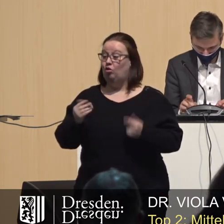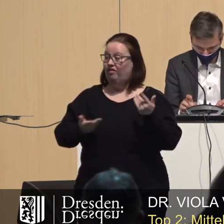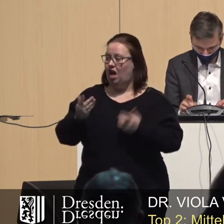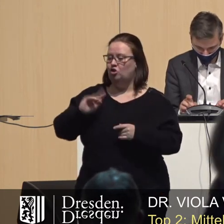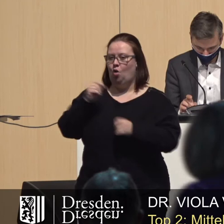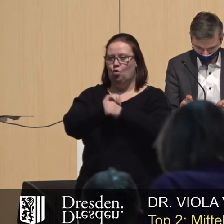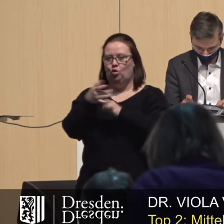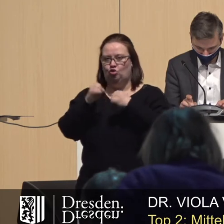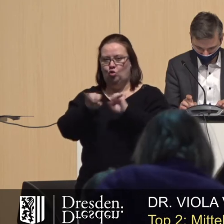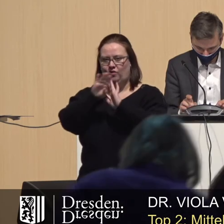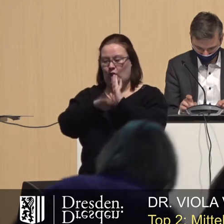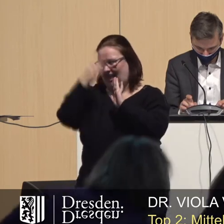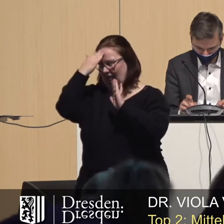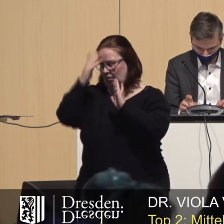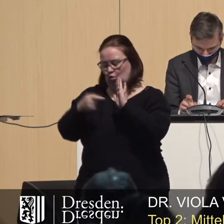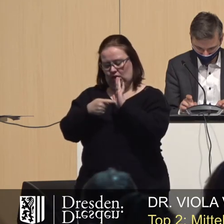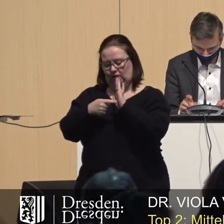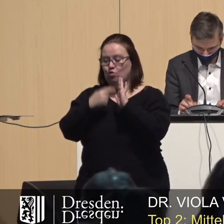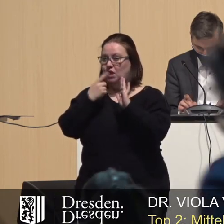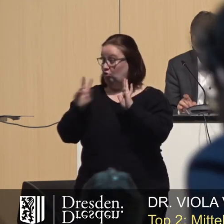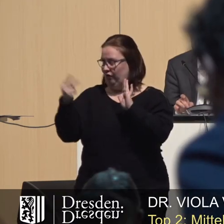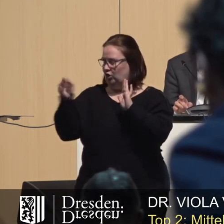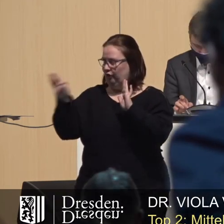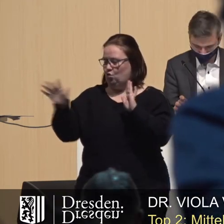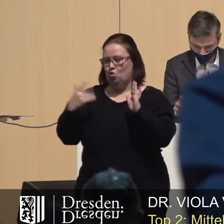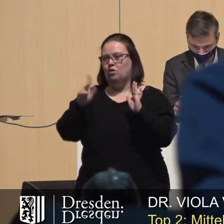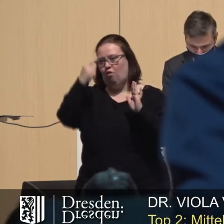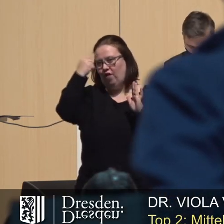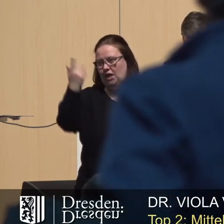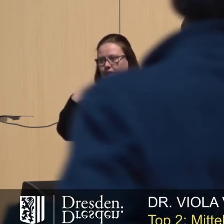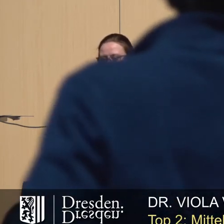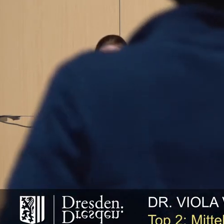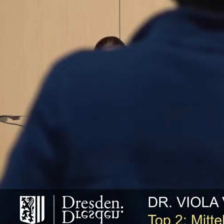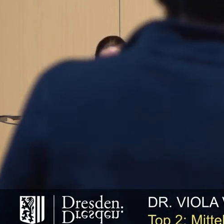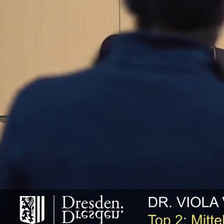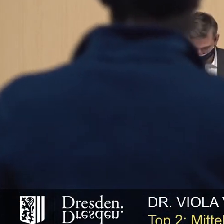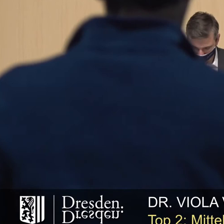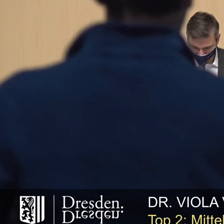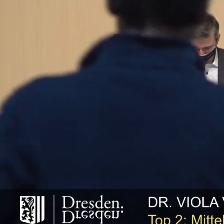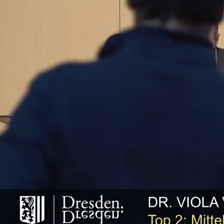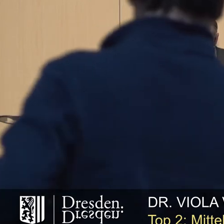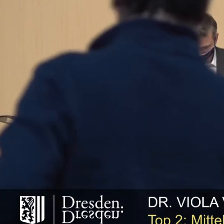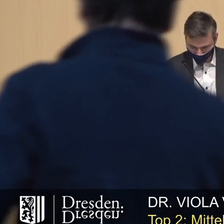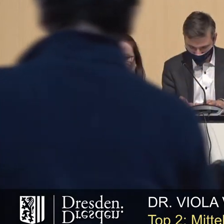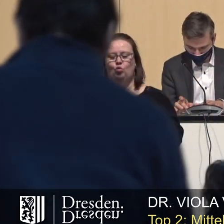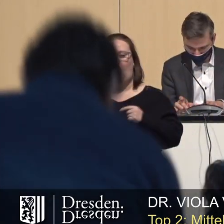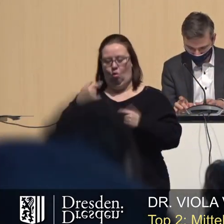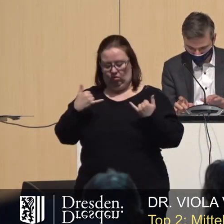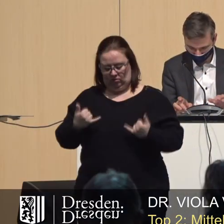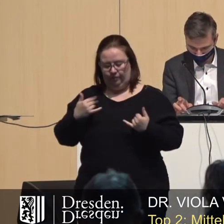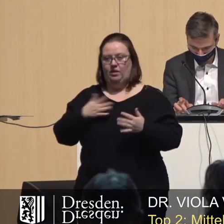die Corona-Schutzverordnung kennen, die Ihnen so wichtig ist, und wissen, dass wir als kommunale Vertretungskörperschaften eben